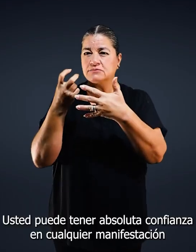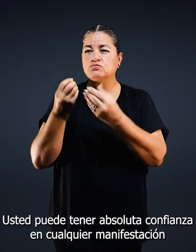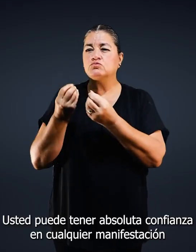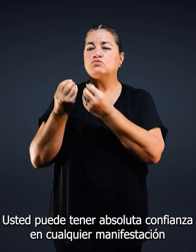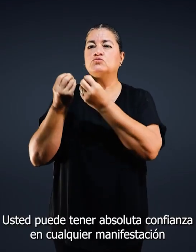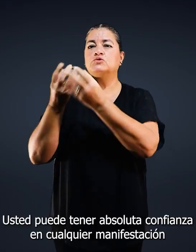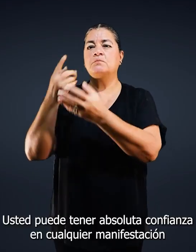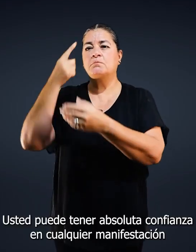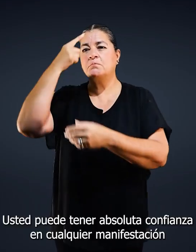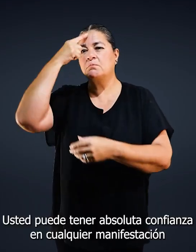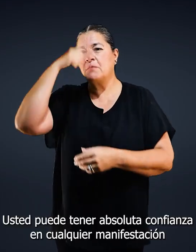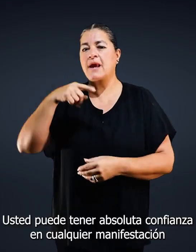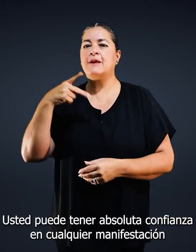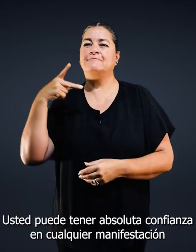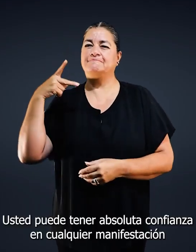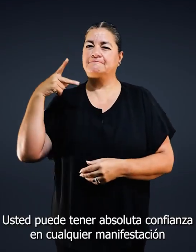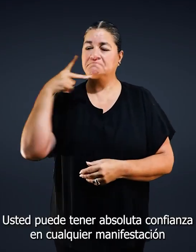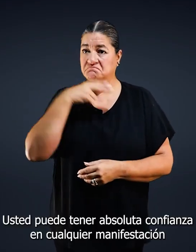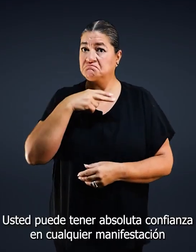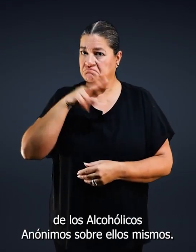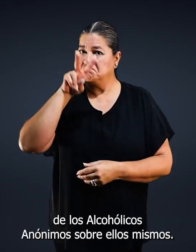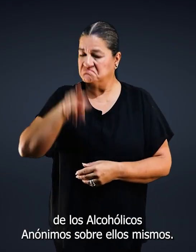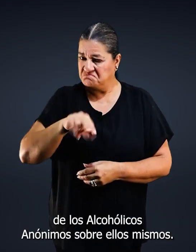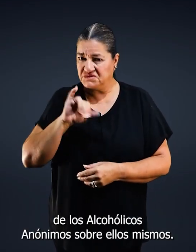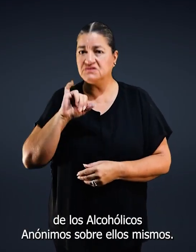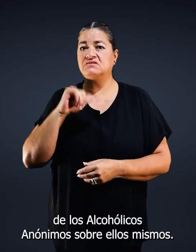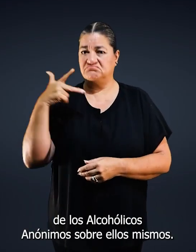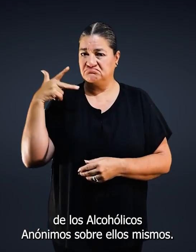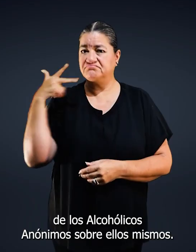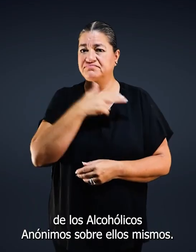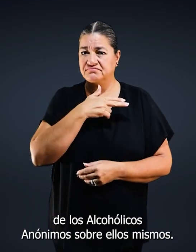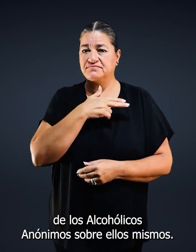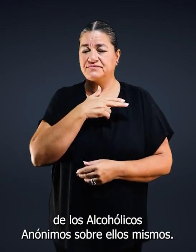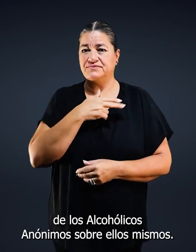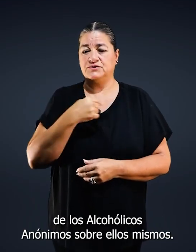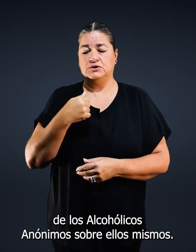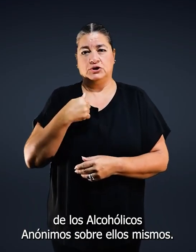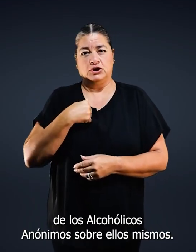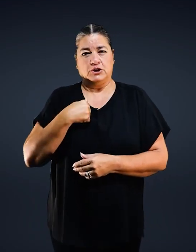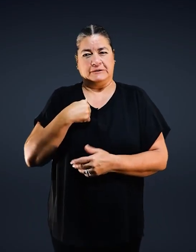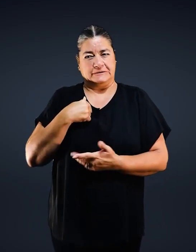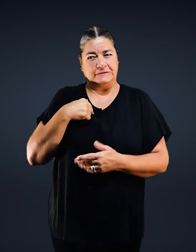Usted puede tener absoluta confianza en cualquier manifestación de los alcohólicos anónimos sobre ellos mismos.